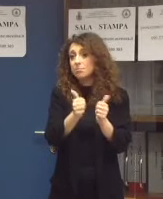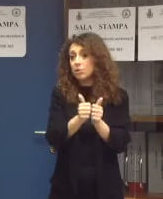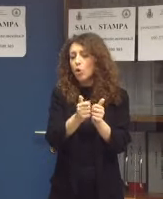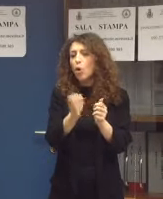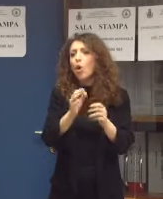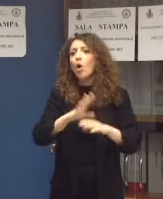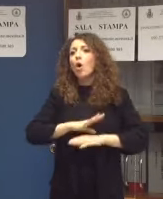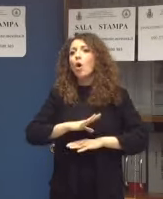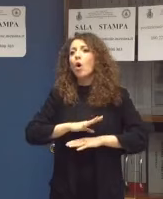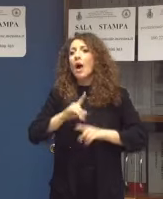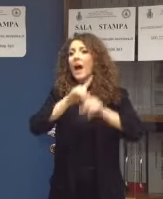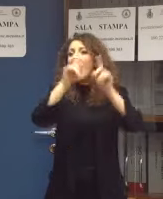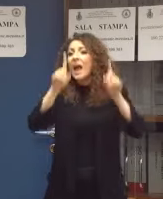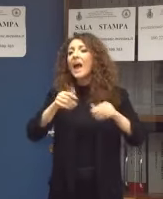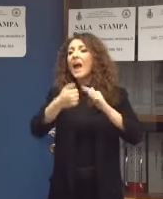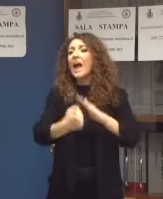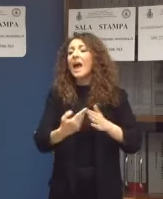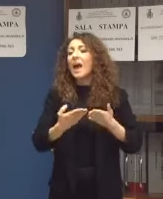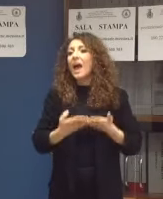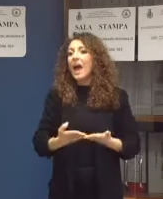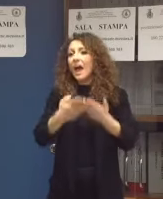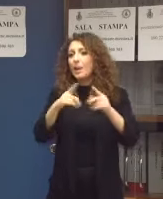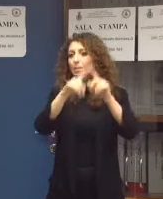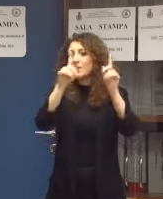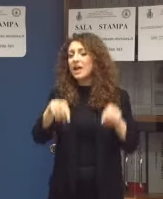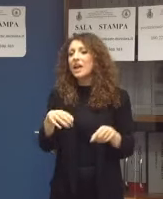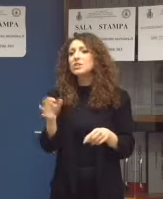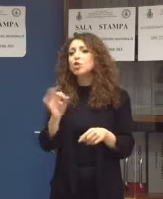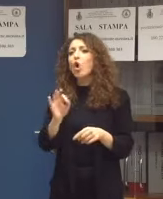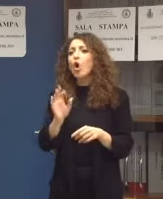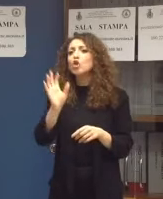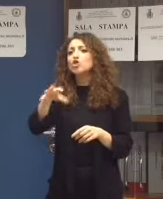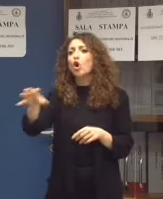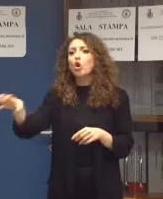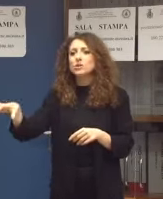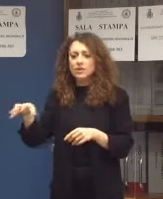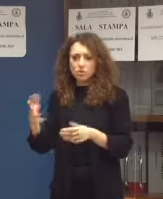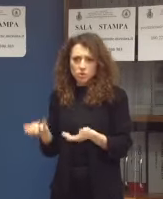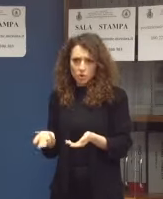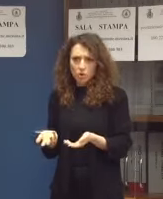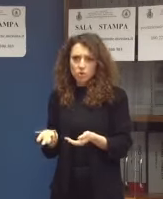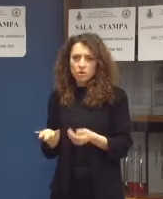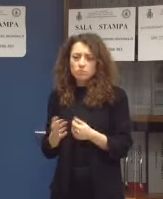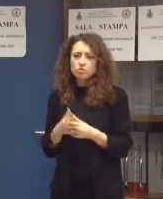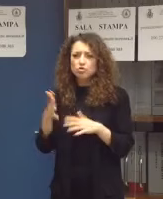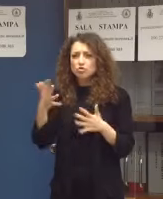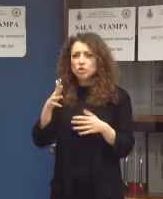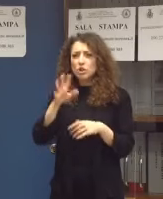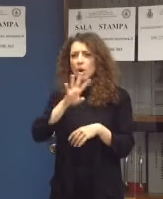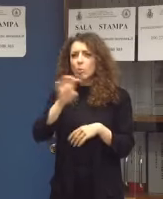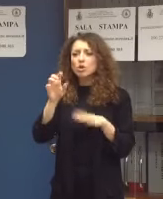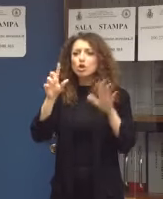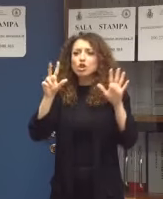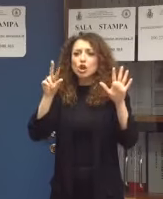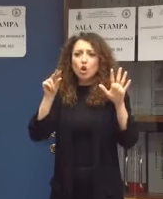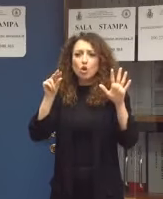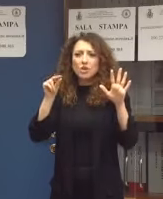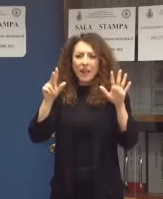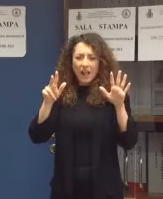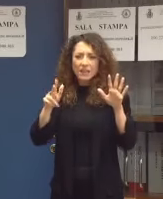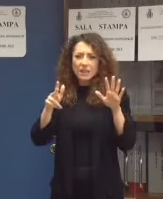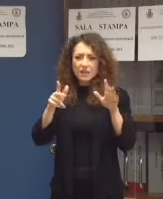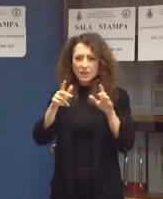desk oppure tramite la circoscrizione. E quindi c'è stata una presenza più significativa, circa 480 utenti nelle 6 circoscrizioni,